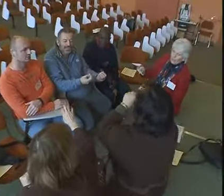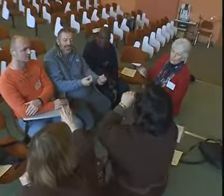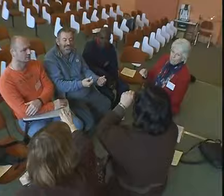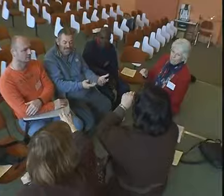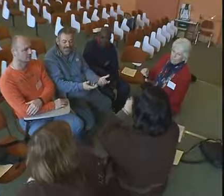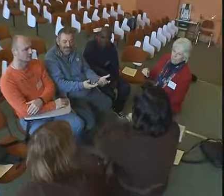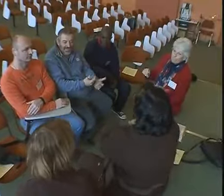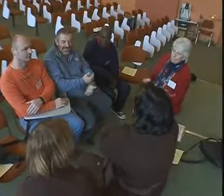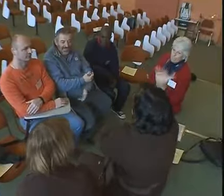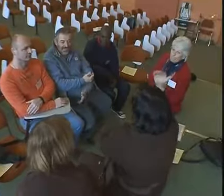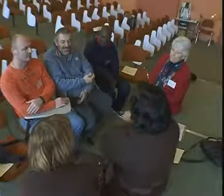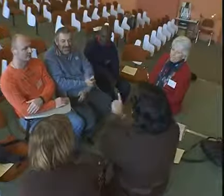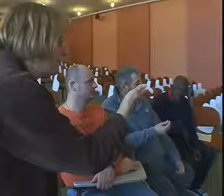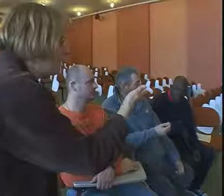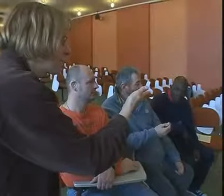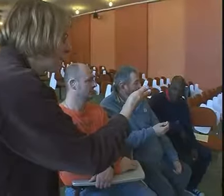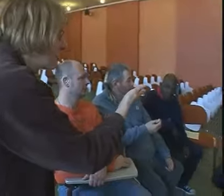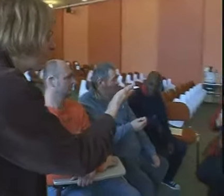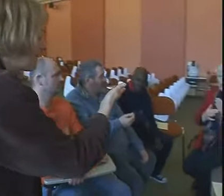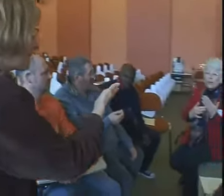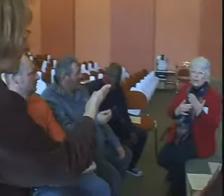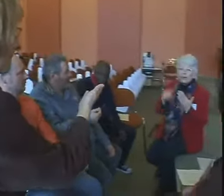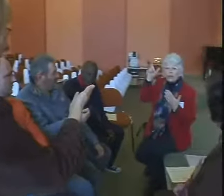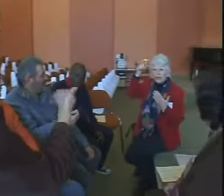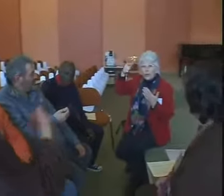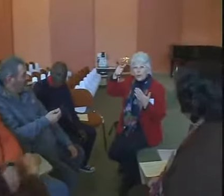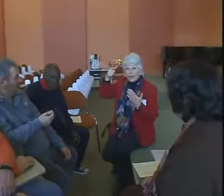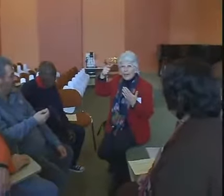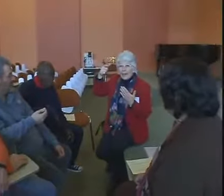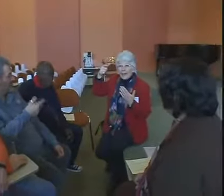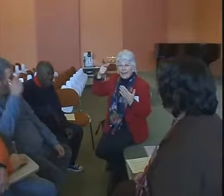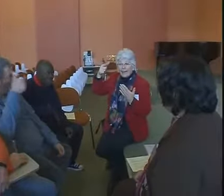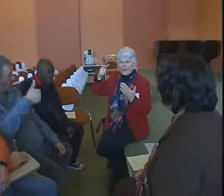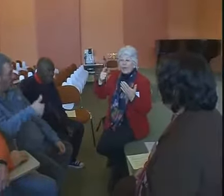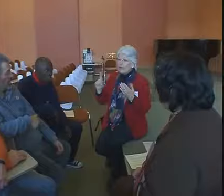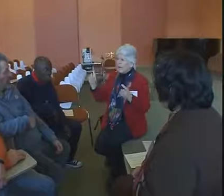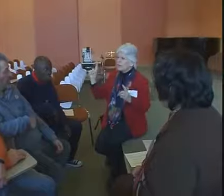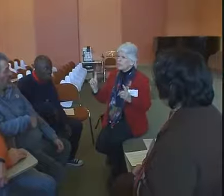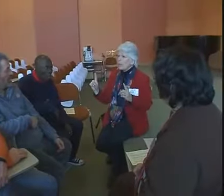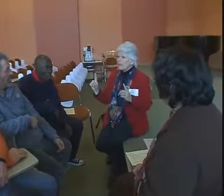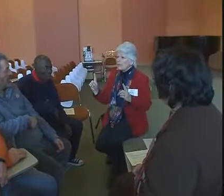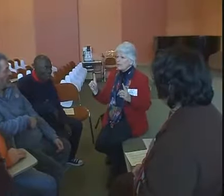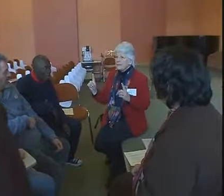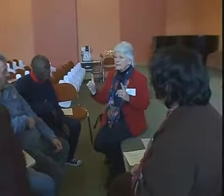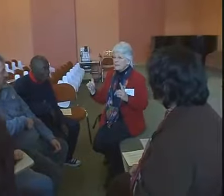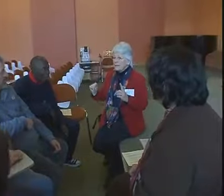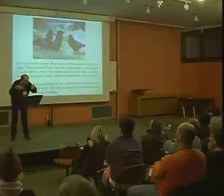biblistes et interprètes. Un comité de pilotage franco-suisse a été constitué sous l'égide de l'Alliance biblique. Ses